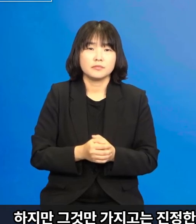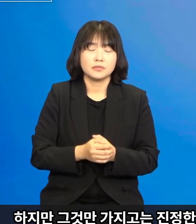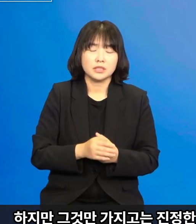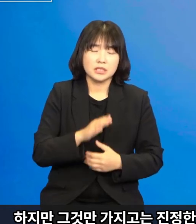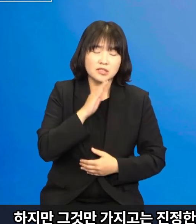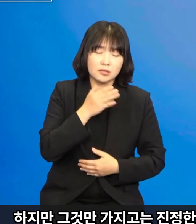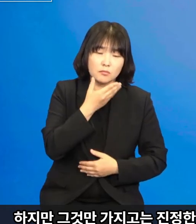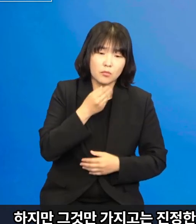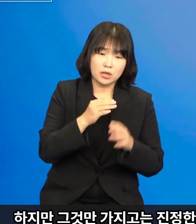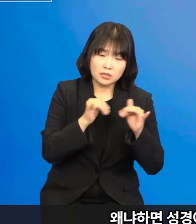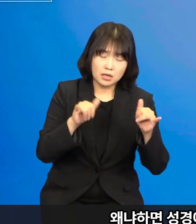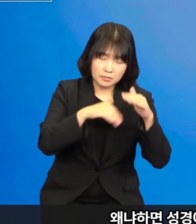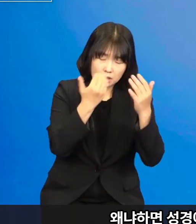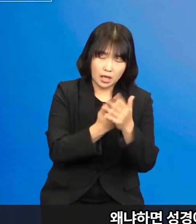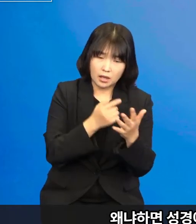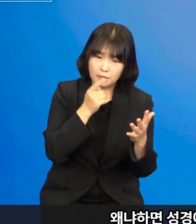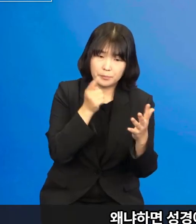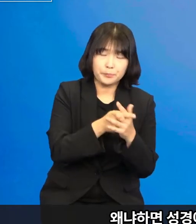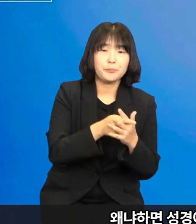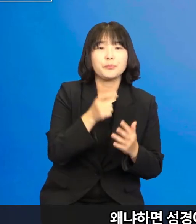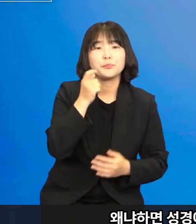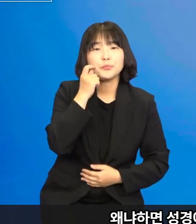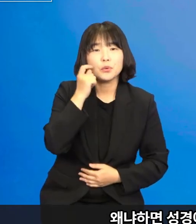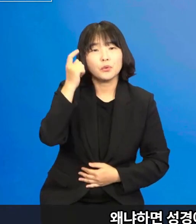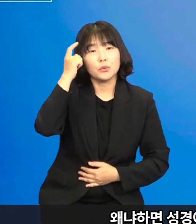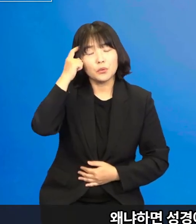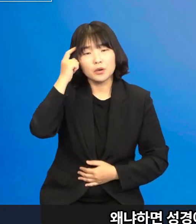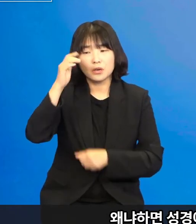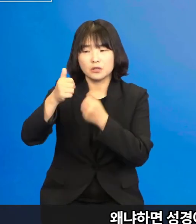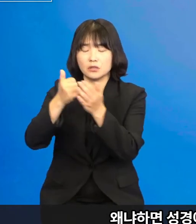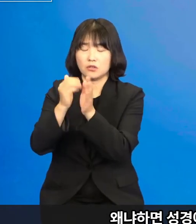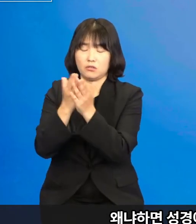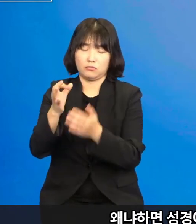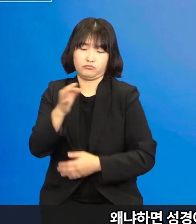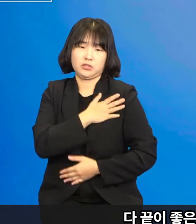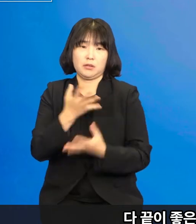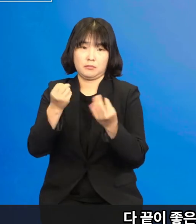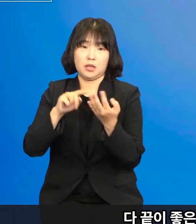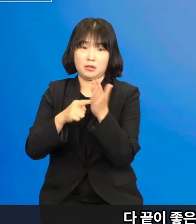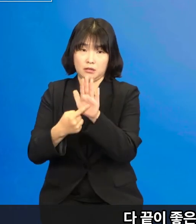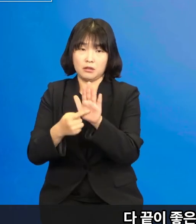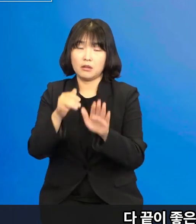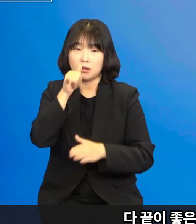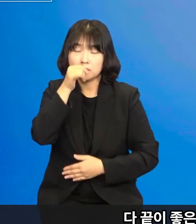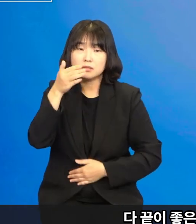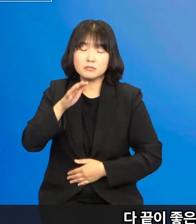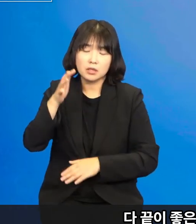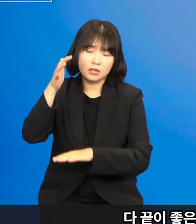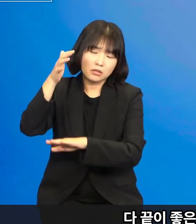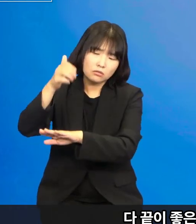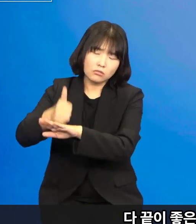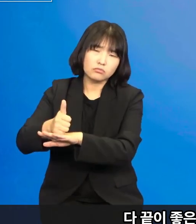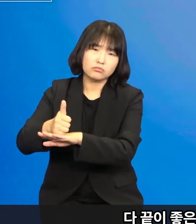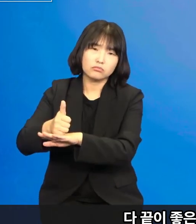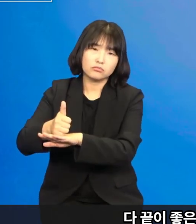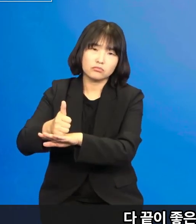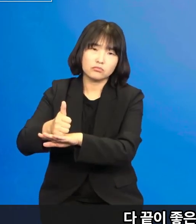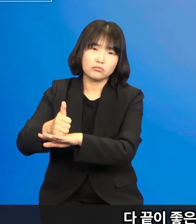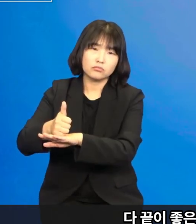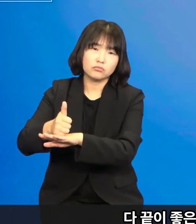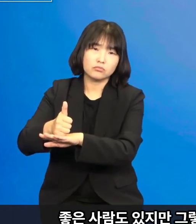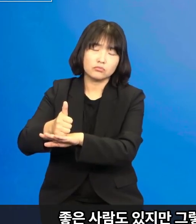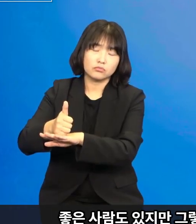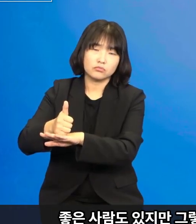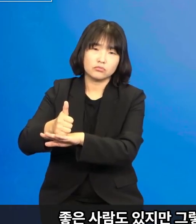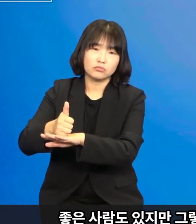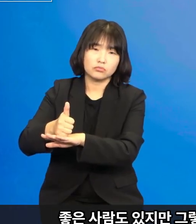사람인지를 알 수는 없다는 거예요. 왜냐하면 성경에 많은 부자가 나오지만 다 끝이 좋은 사람은